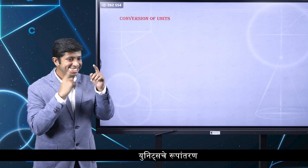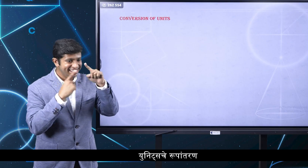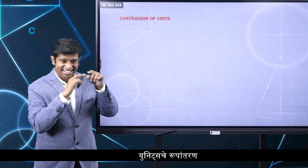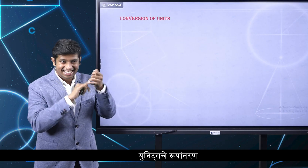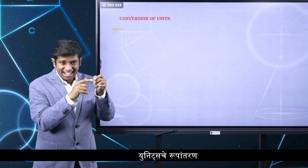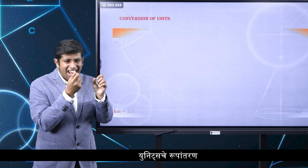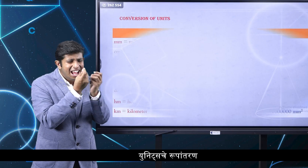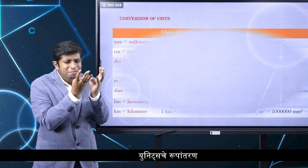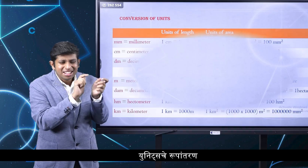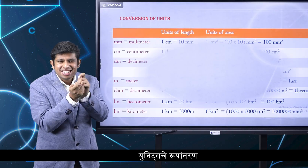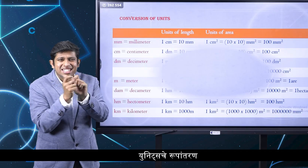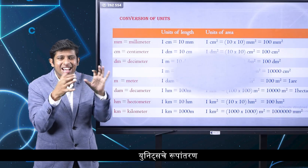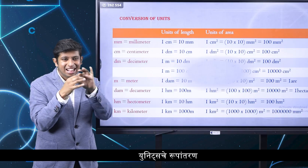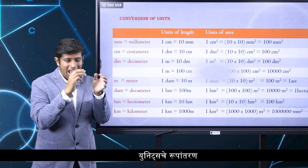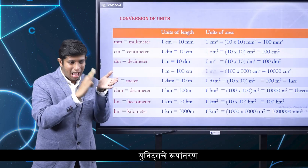युनिट्स चे रूपांतर।